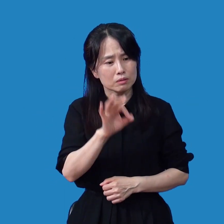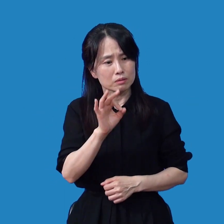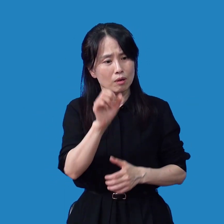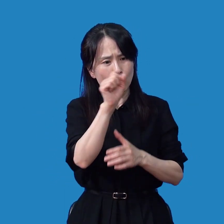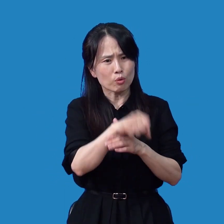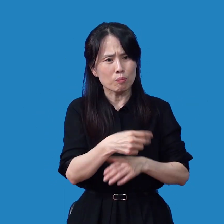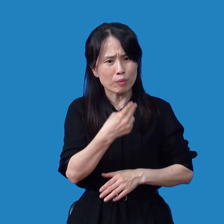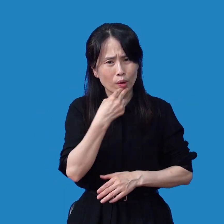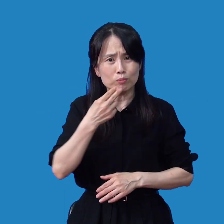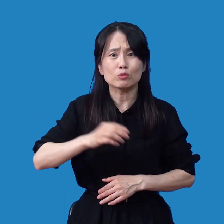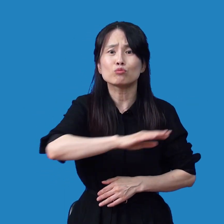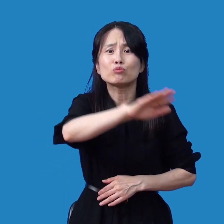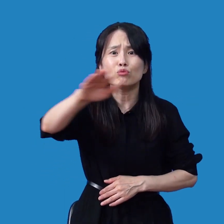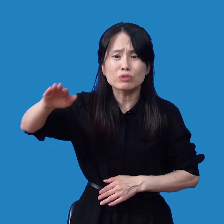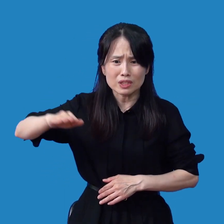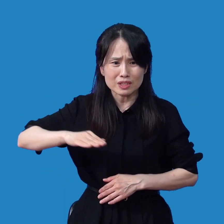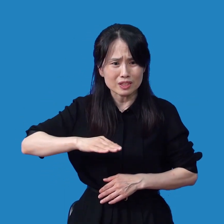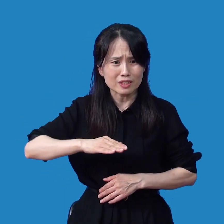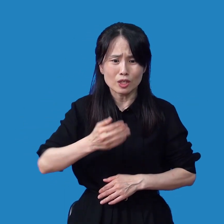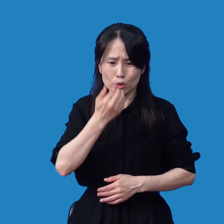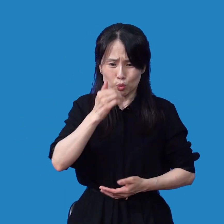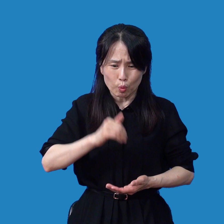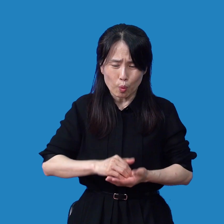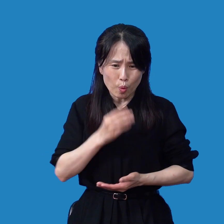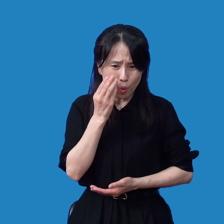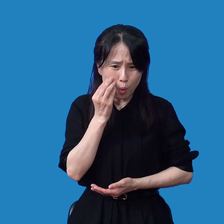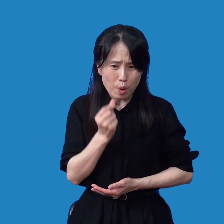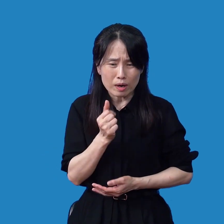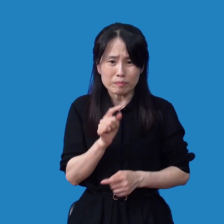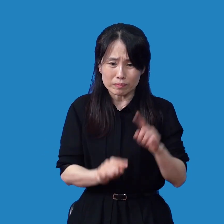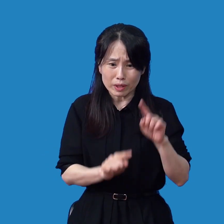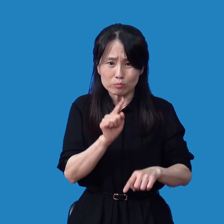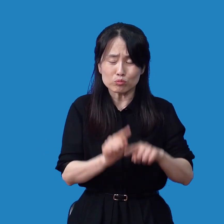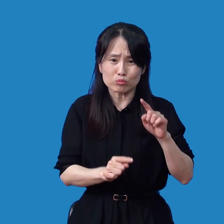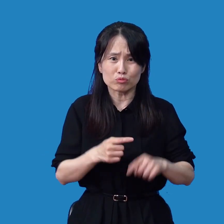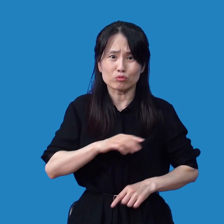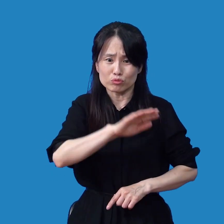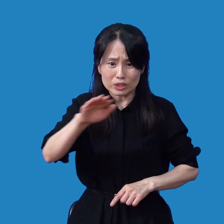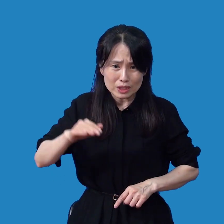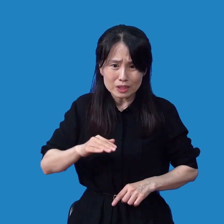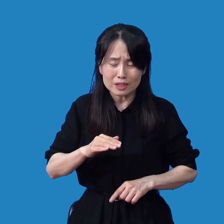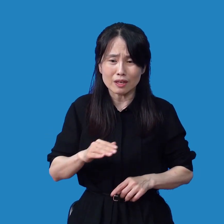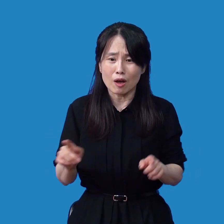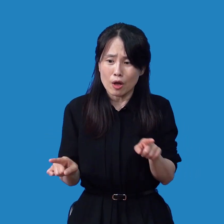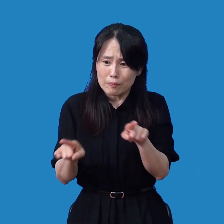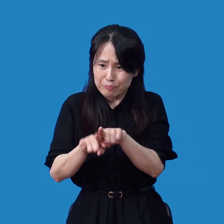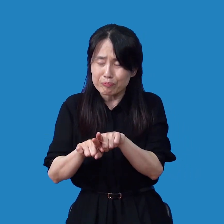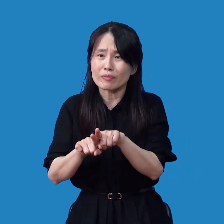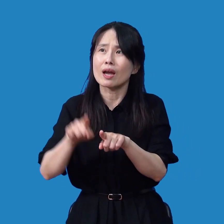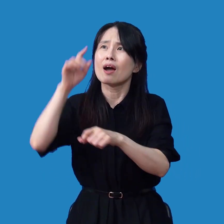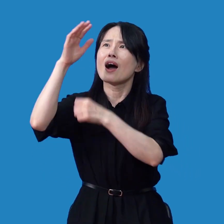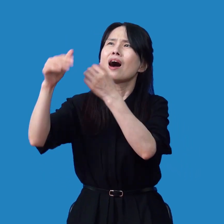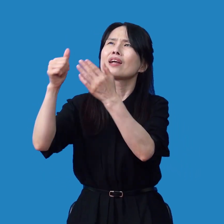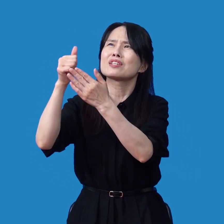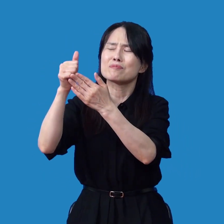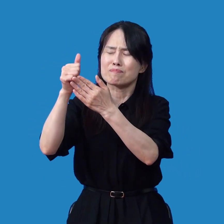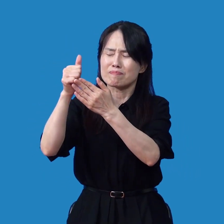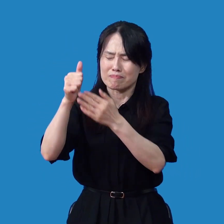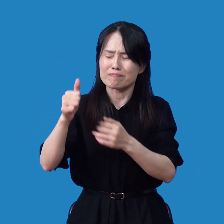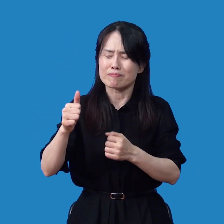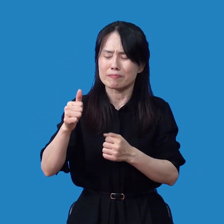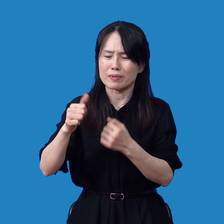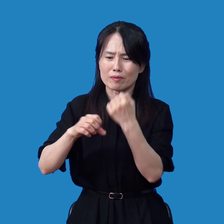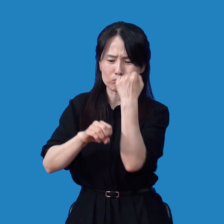쓸모없는 그런 우리였는데, 돌 감람나무였는데 우리가 젖붙임을 받아서 하나님이 우리를 젖붙여